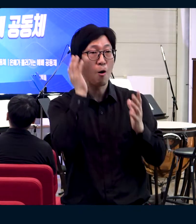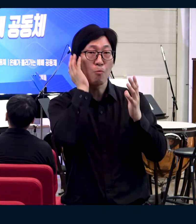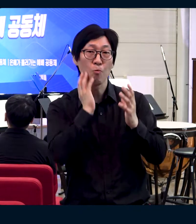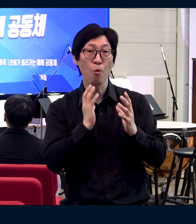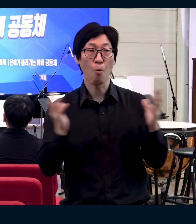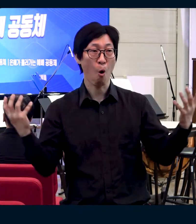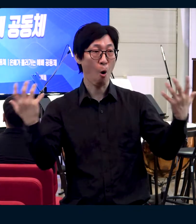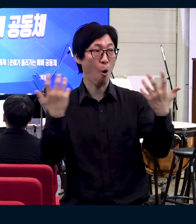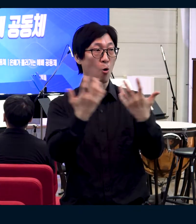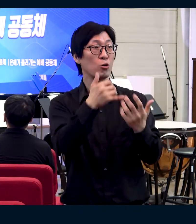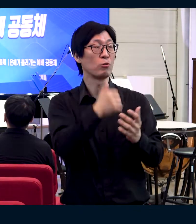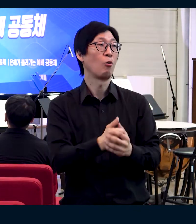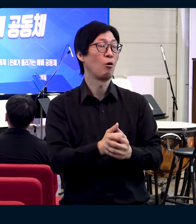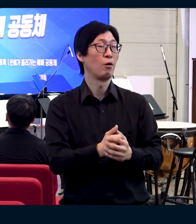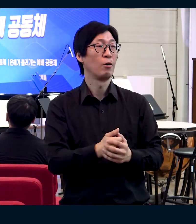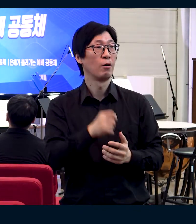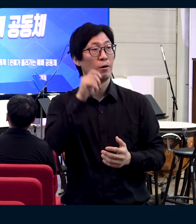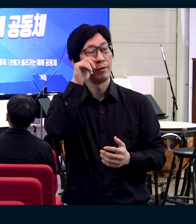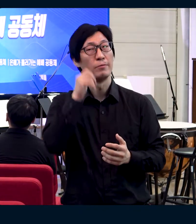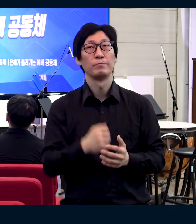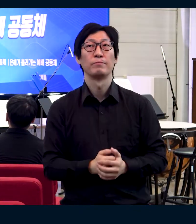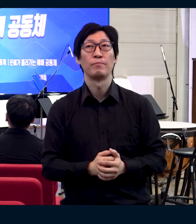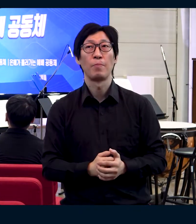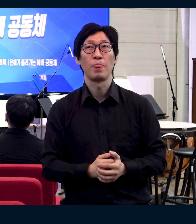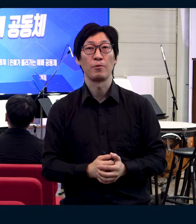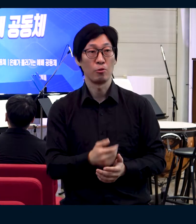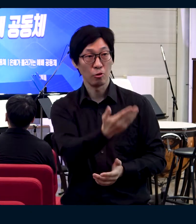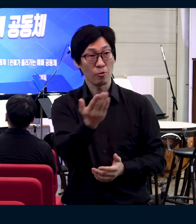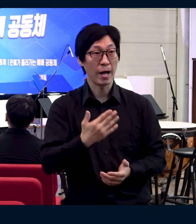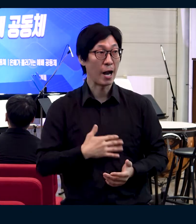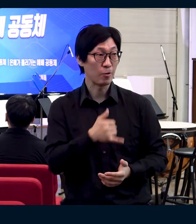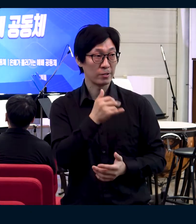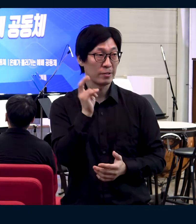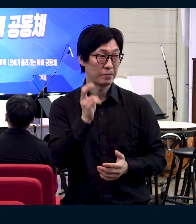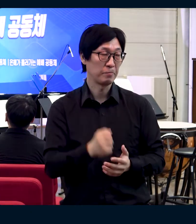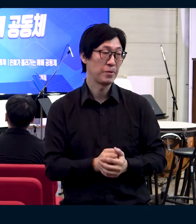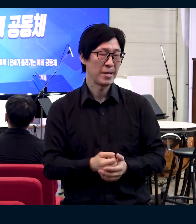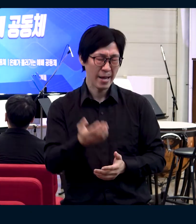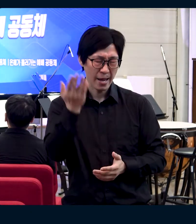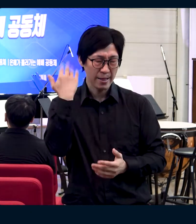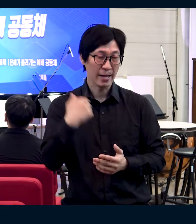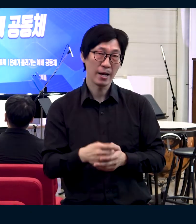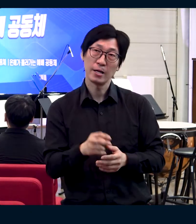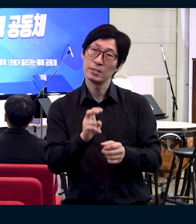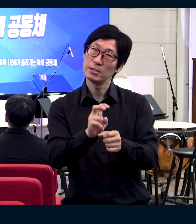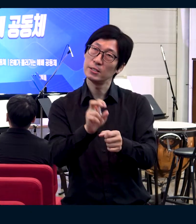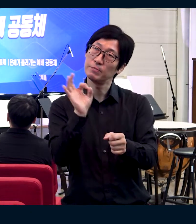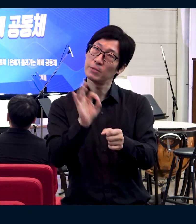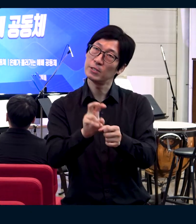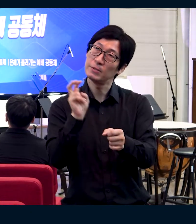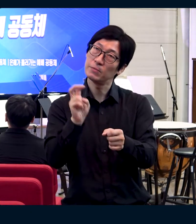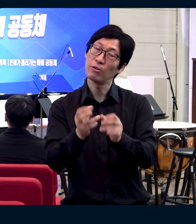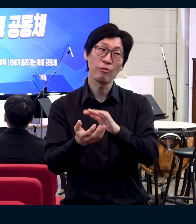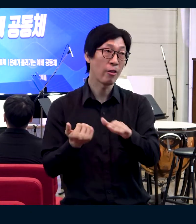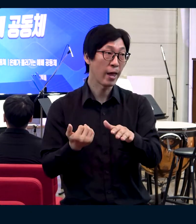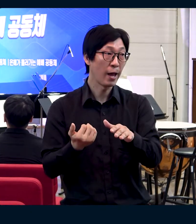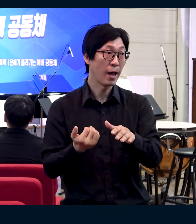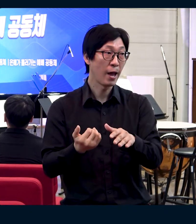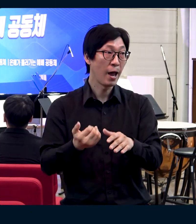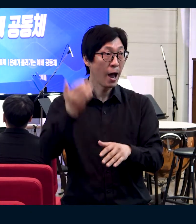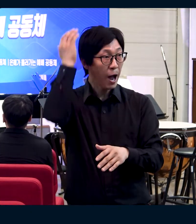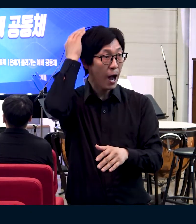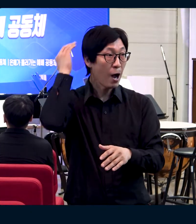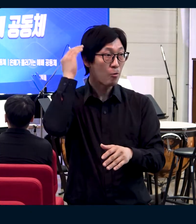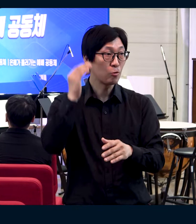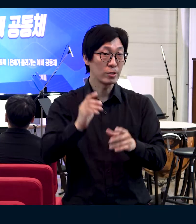사람이 들어갈 수 없을 만큼 그렇게 우거진 곳도 많아요. 그런데 여러분 아시죠? 이전에 불과 몇십 년 전만 하더라도 한국의 산은